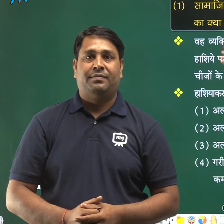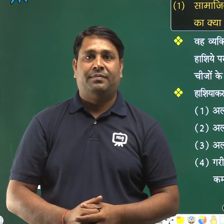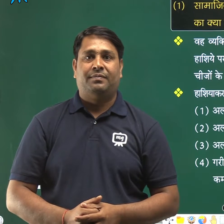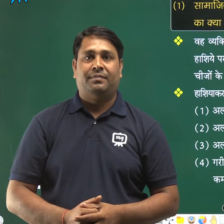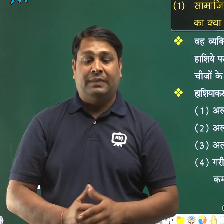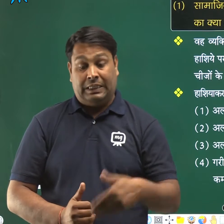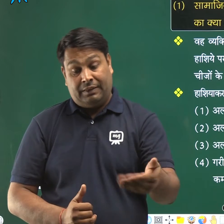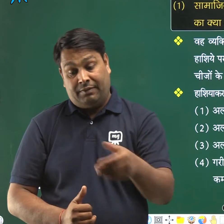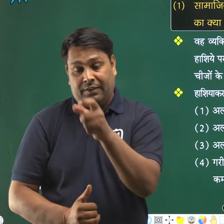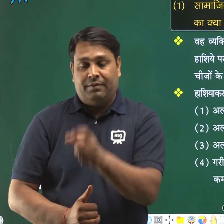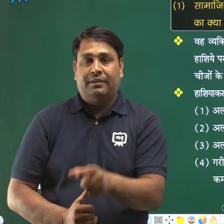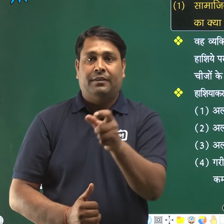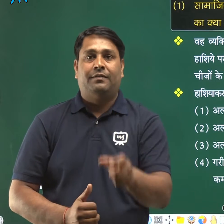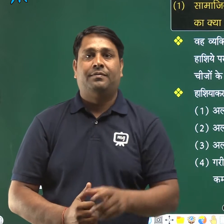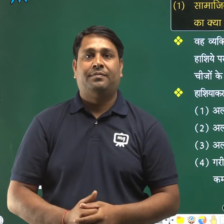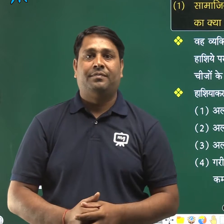वह व्यक्ति